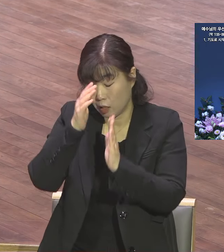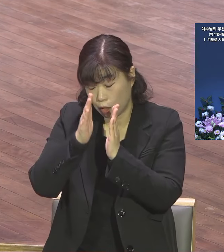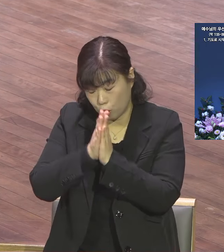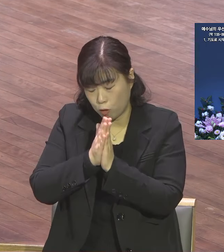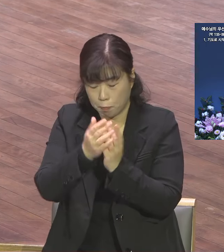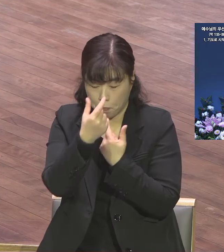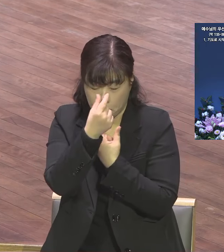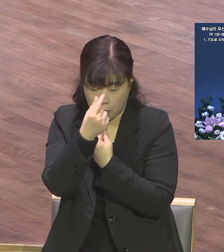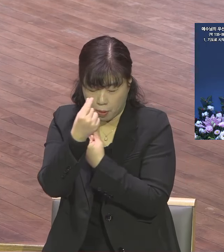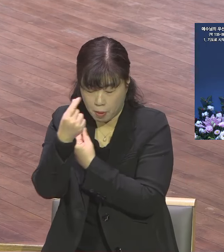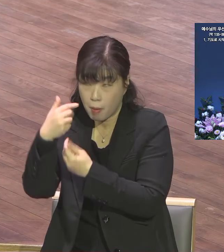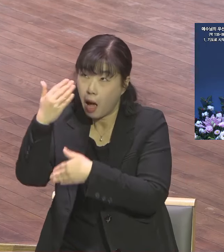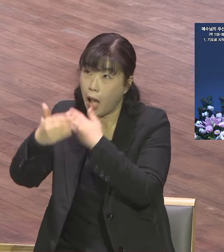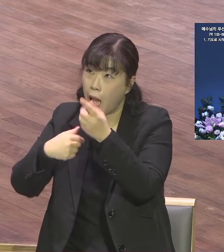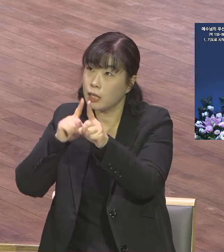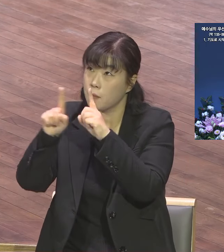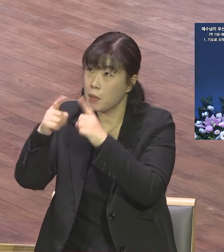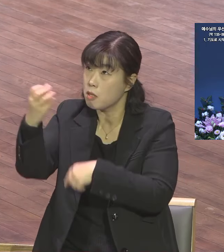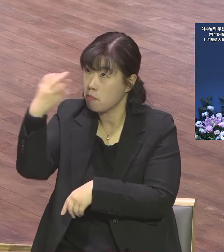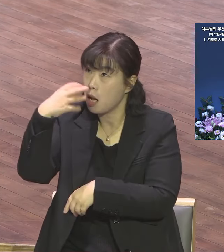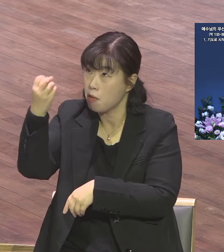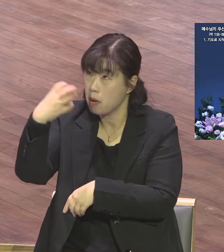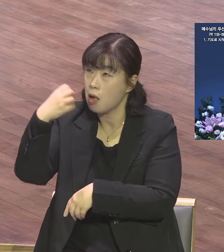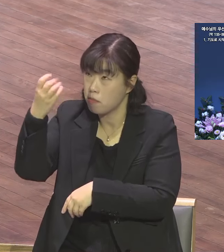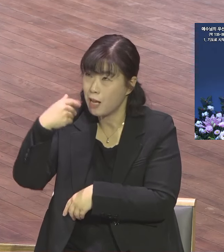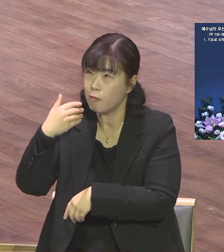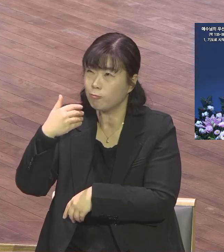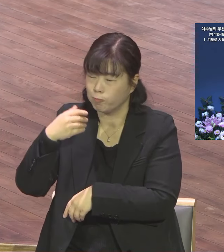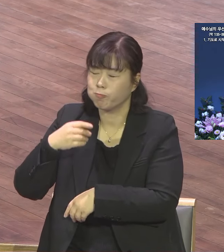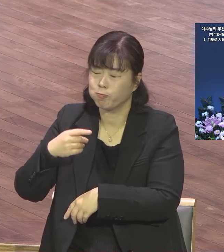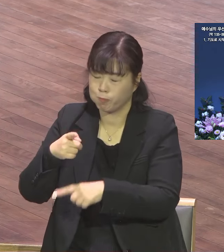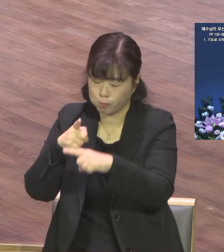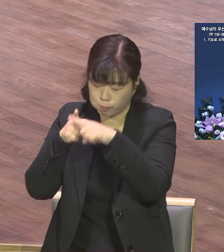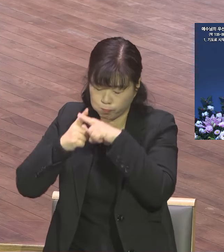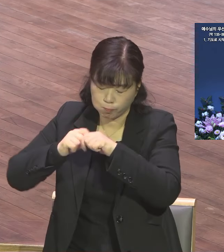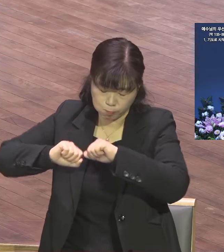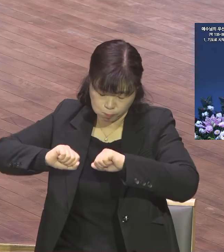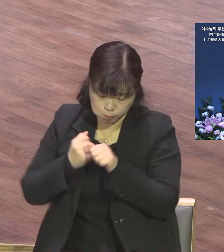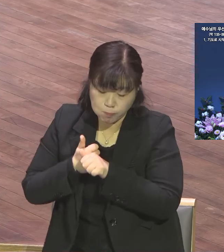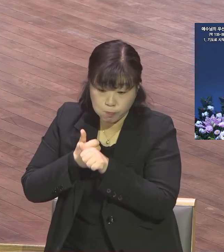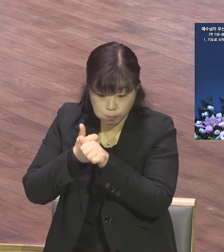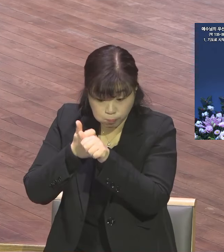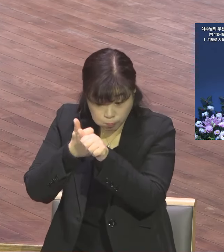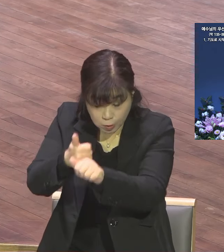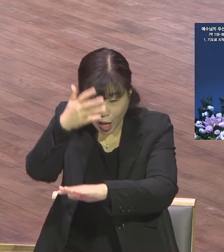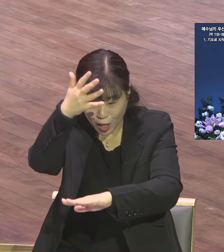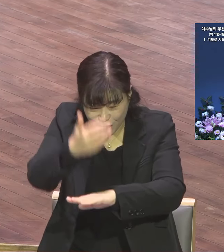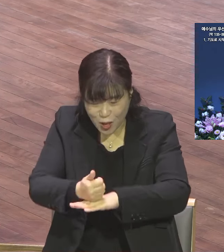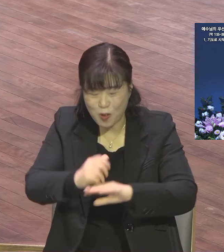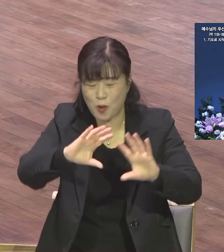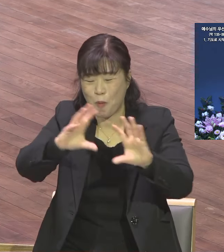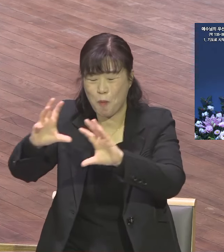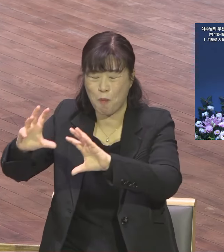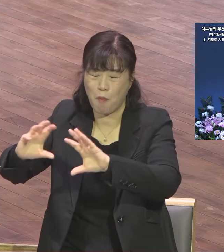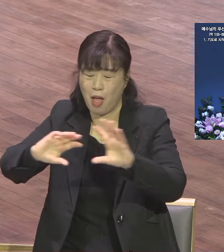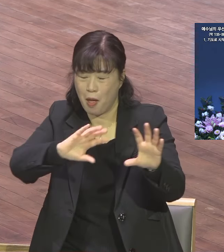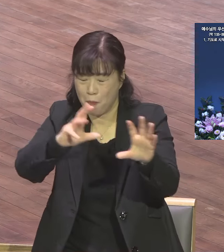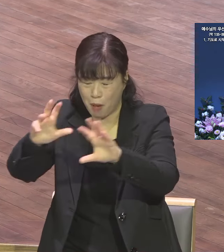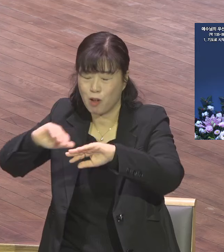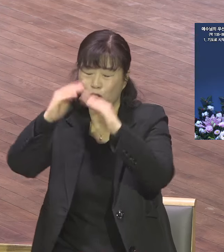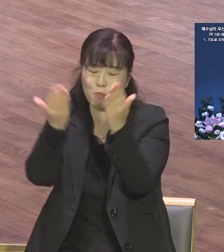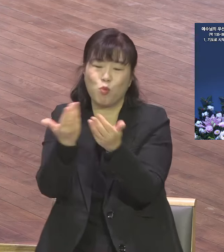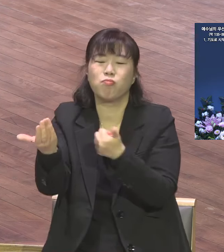얻는 이런 엄청난 응답을 받게 됩니다. 영계 모든 성도들 이렇게 성령 인도받는 기도의